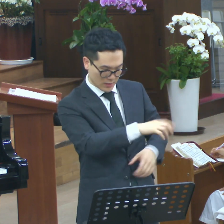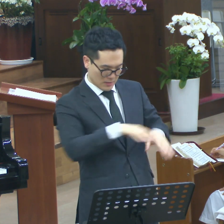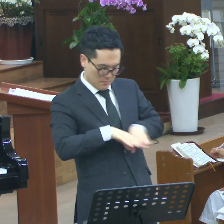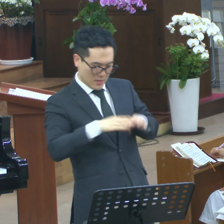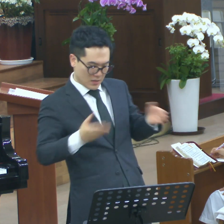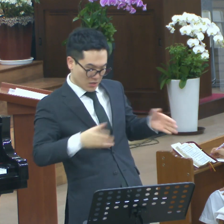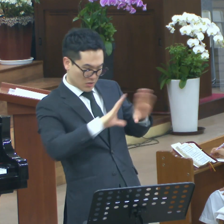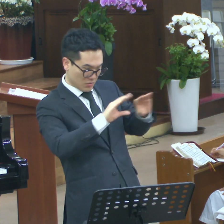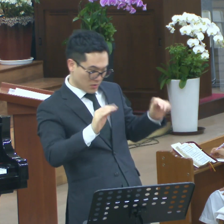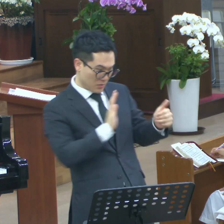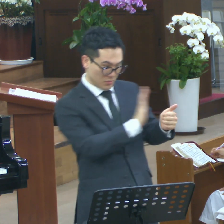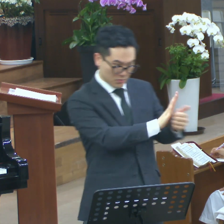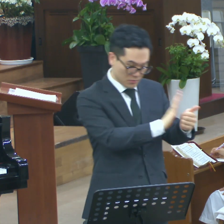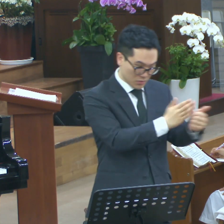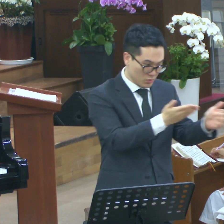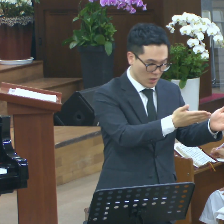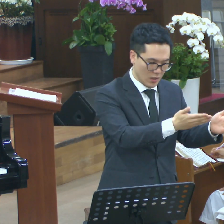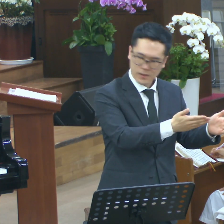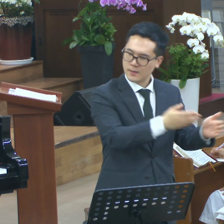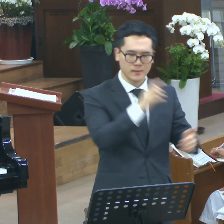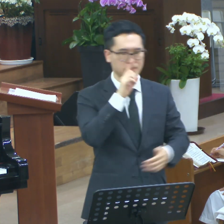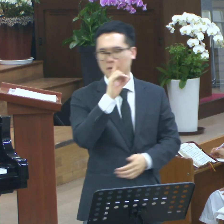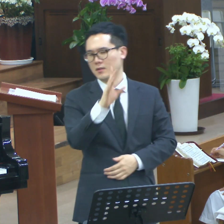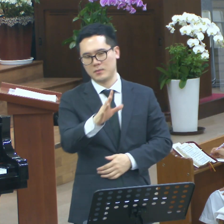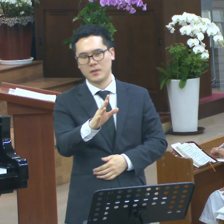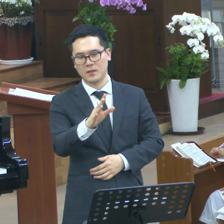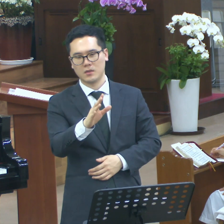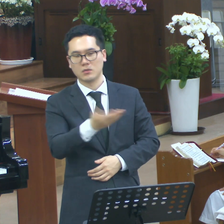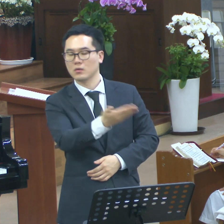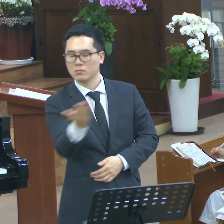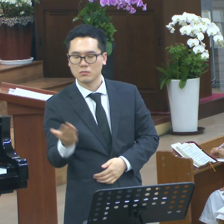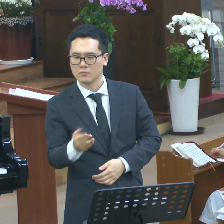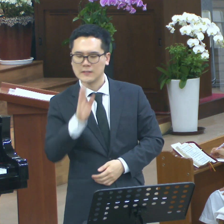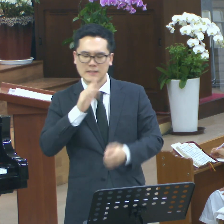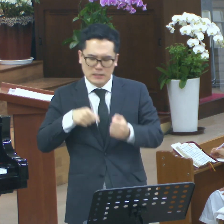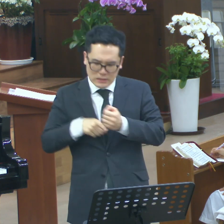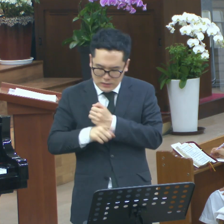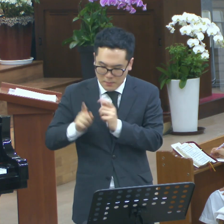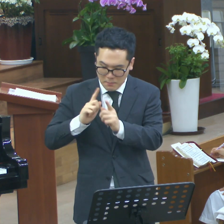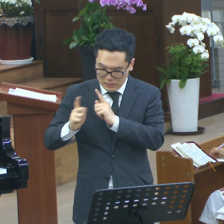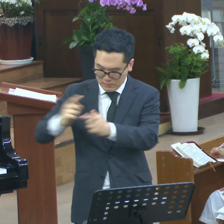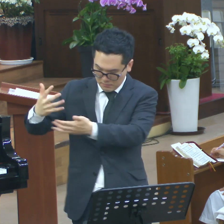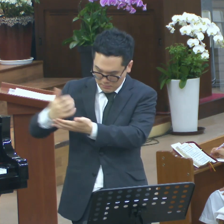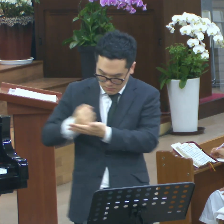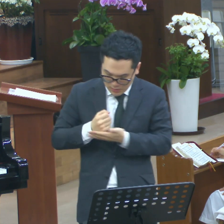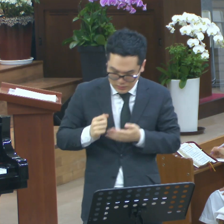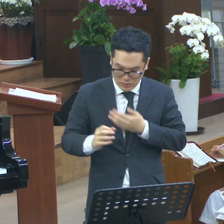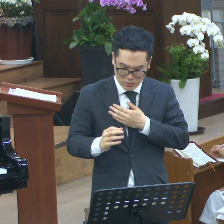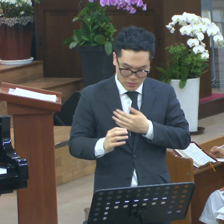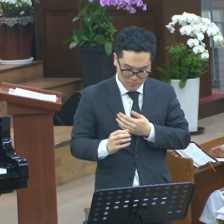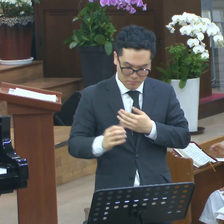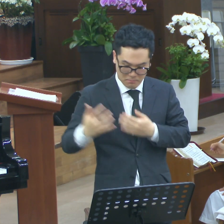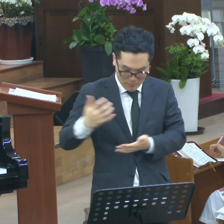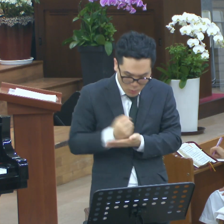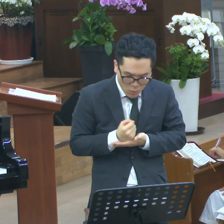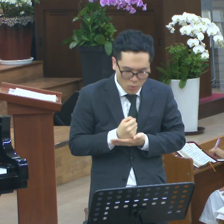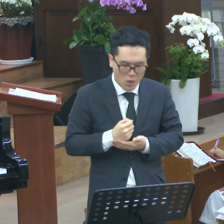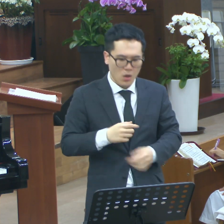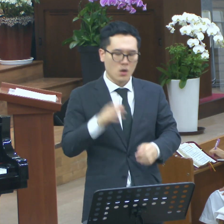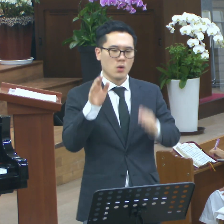성도 여러분, 진리의 말씀을 받을수록 공의로운 성품을 갖게 되시기를 바랍니다. 법을 잘